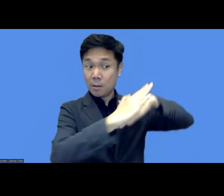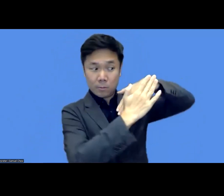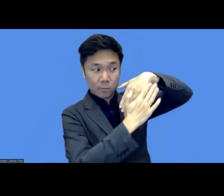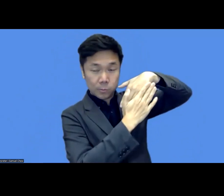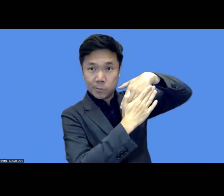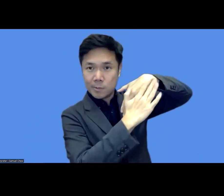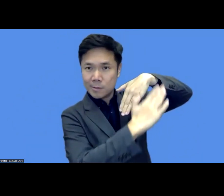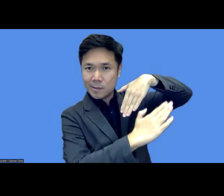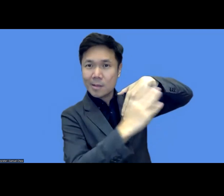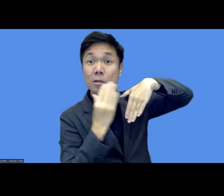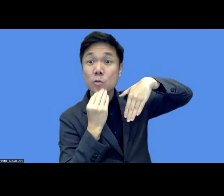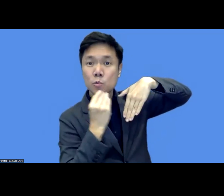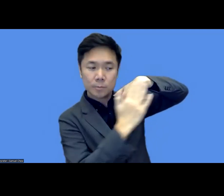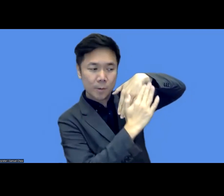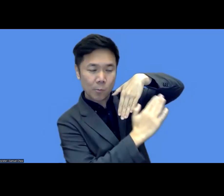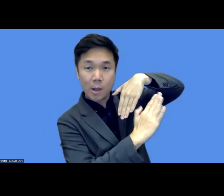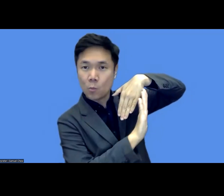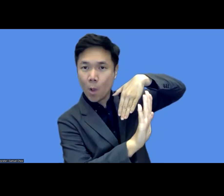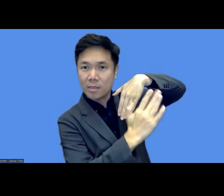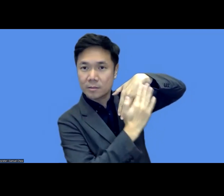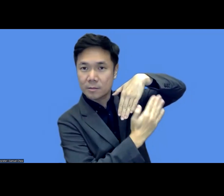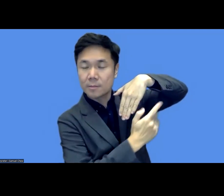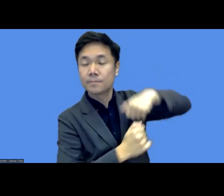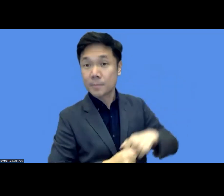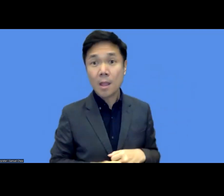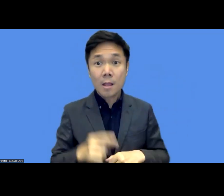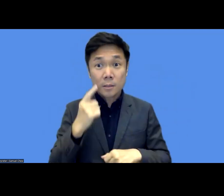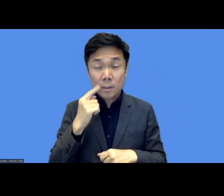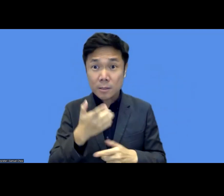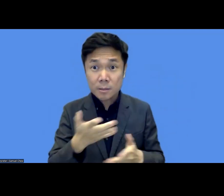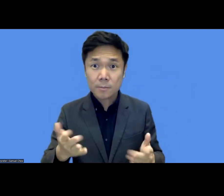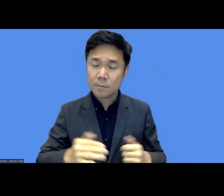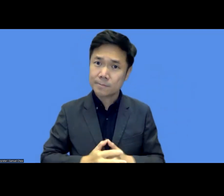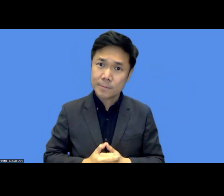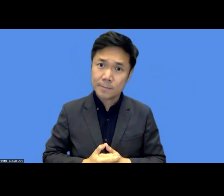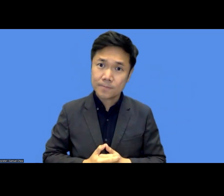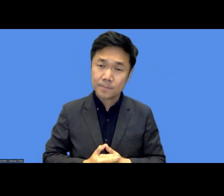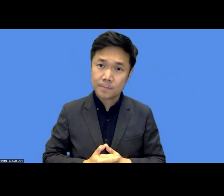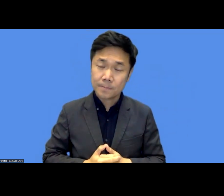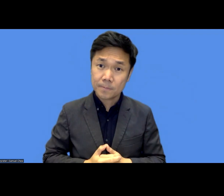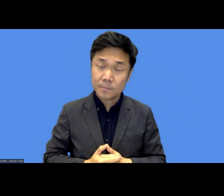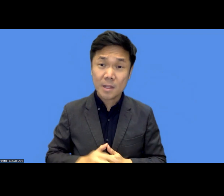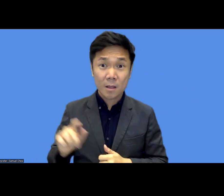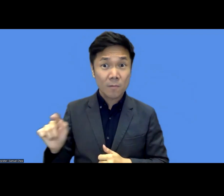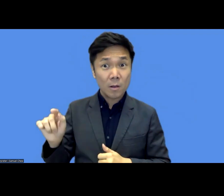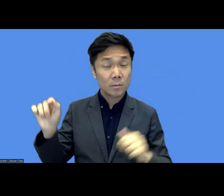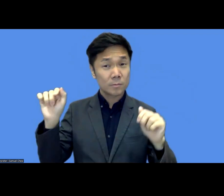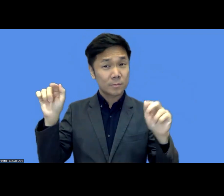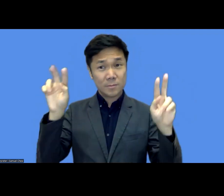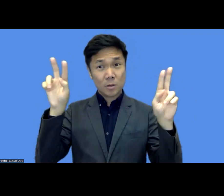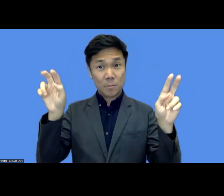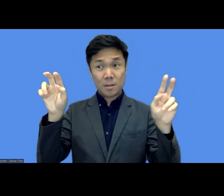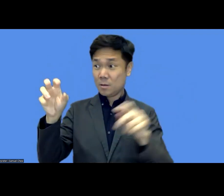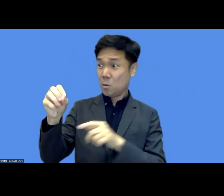ومن هنا أحاول، وخاصة بالنسبة للأشخاص ذوي الإعاقة العقلية، وأنا رئيس اتحاد جمعيات المعاقين عقليا في لبنان، فأتمنى أن يصار